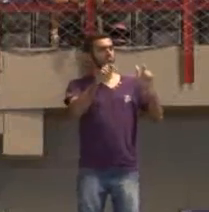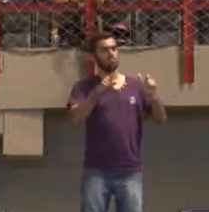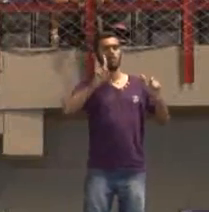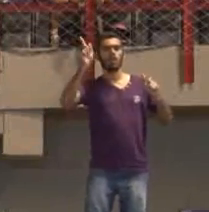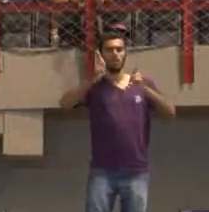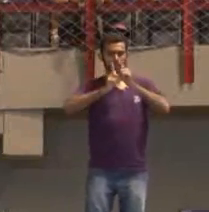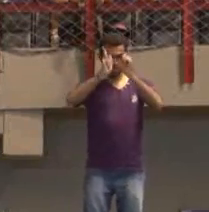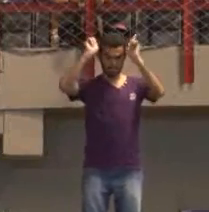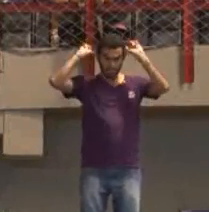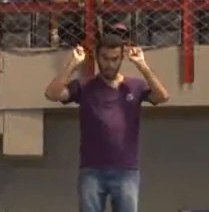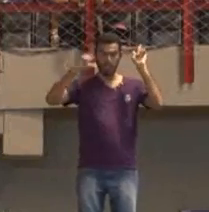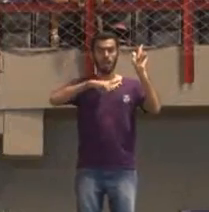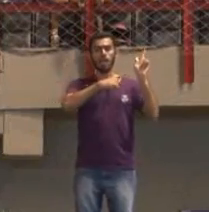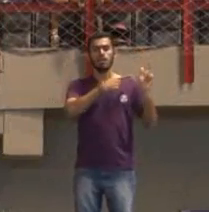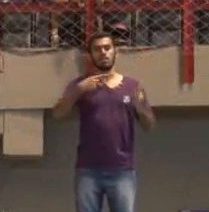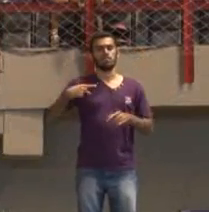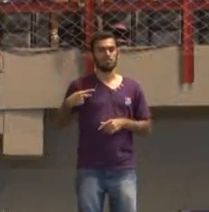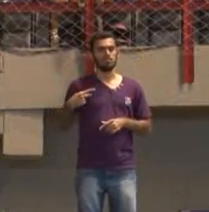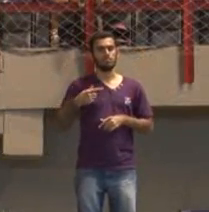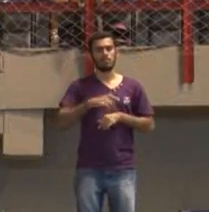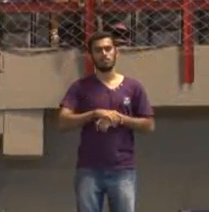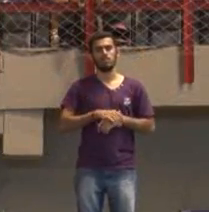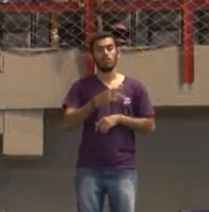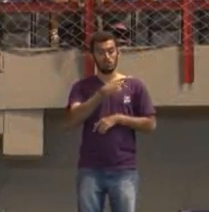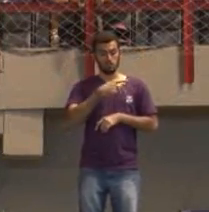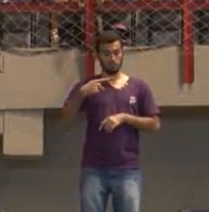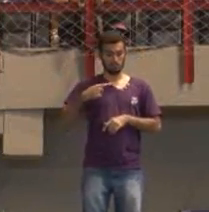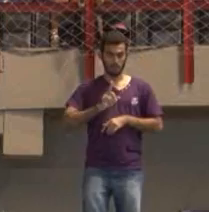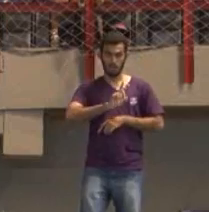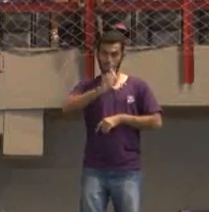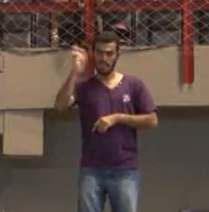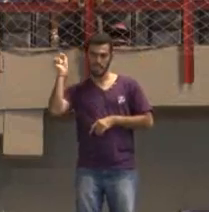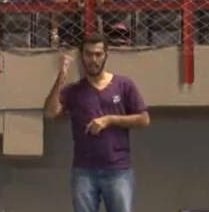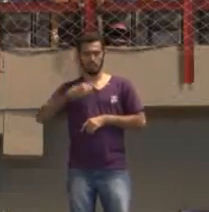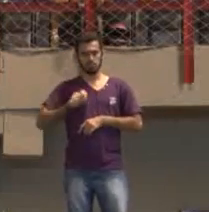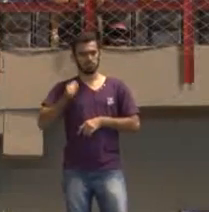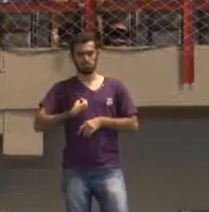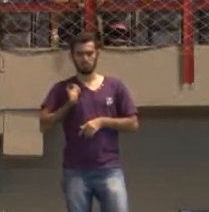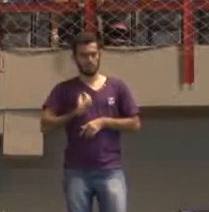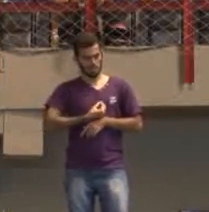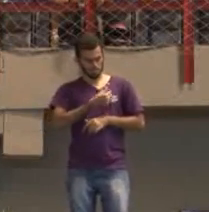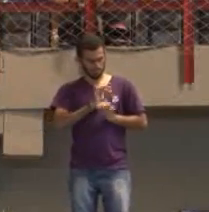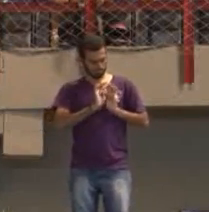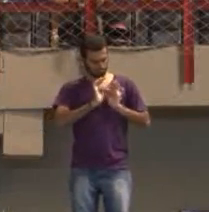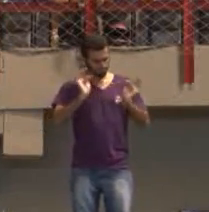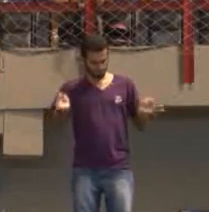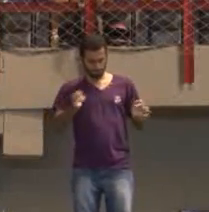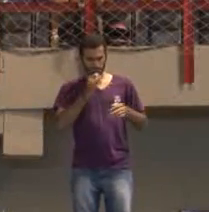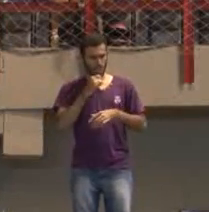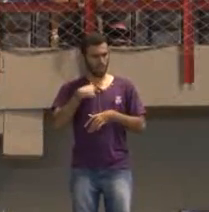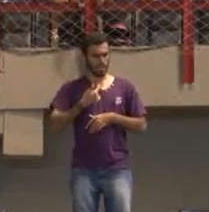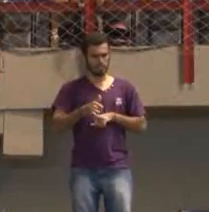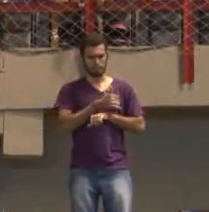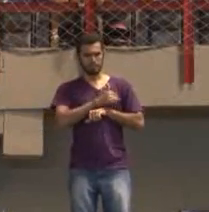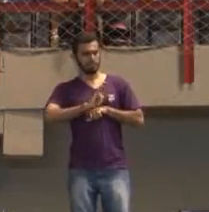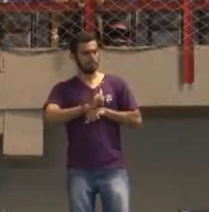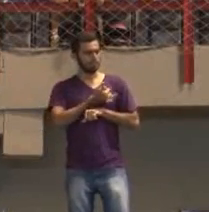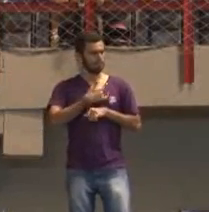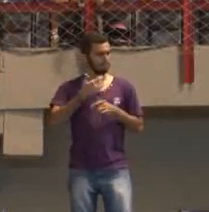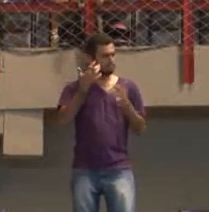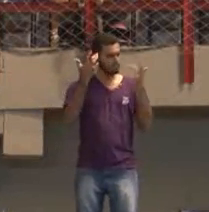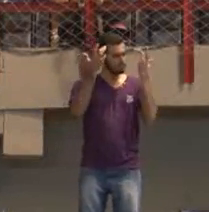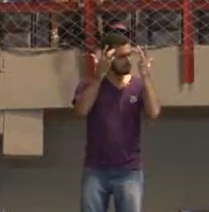os pastores. E eles vivem na sua simplicidade. Eles não querem nada que tenha